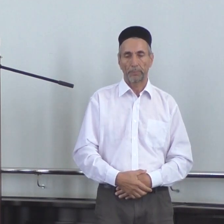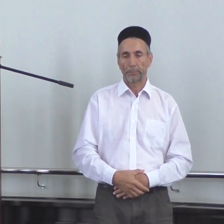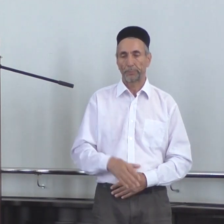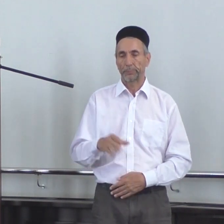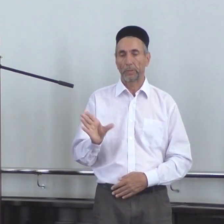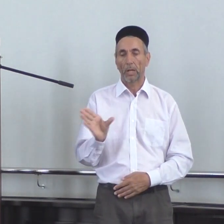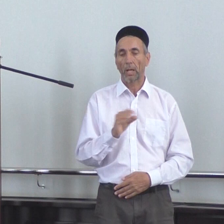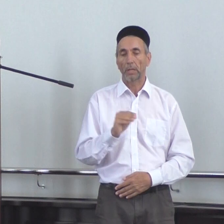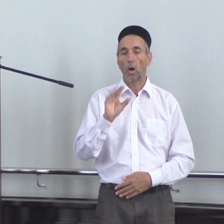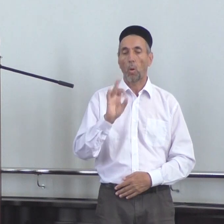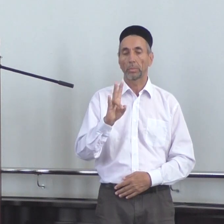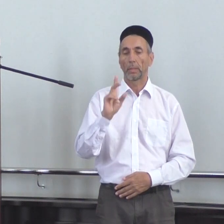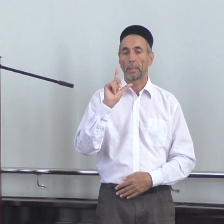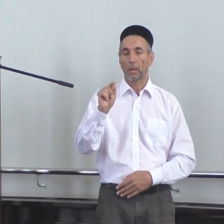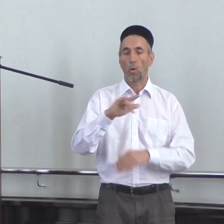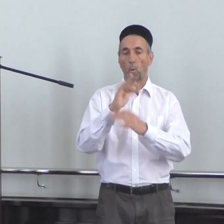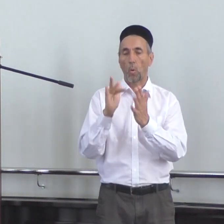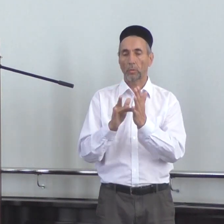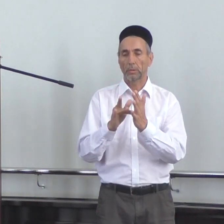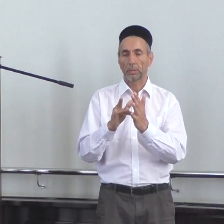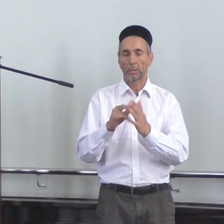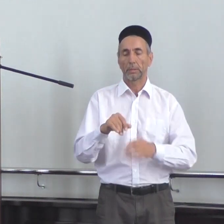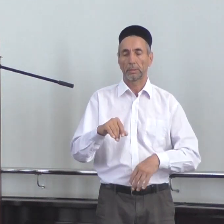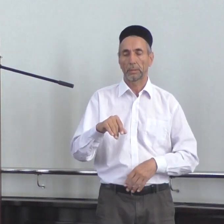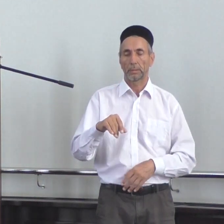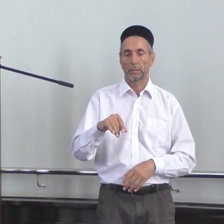Таиф шәһәренә барган вакытта